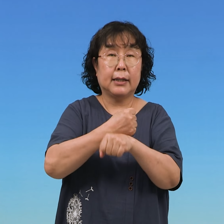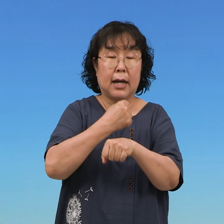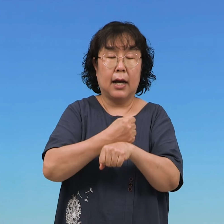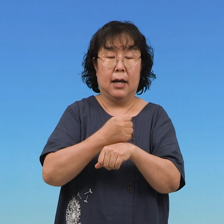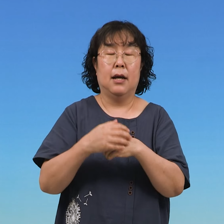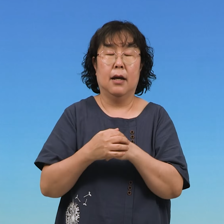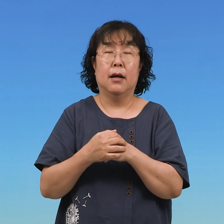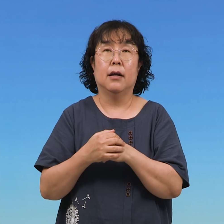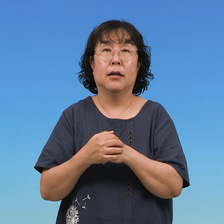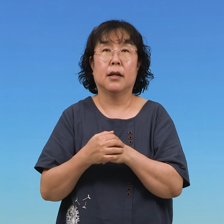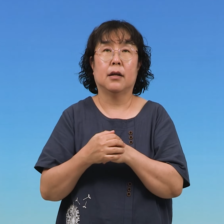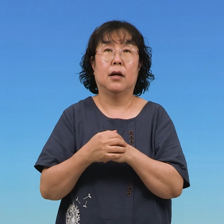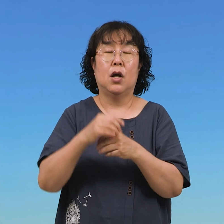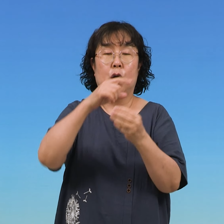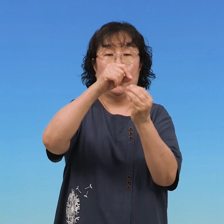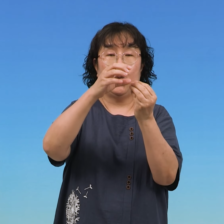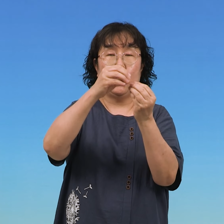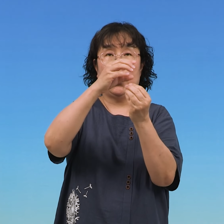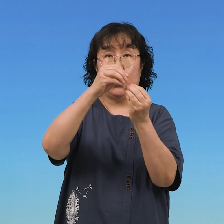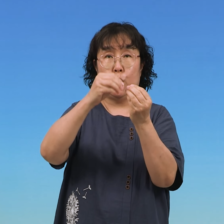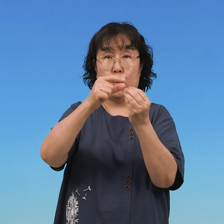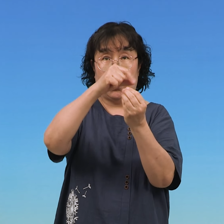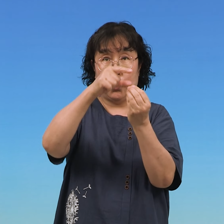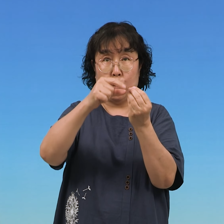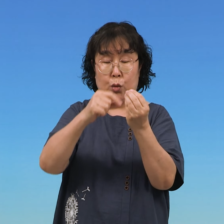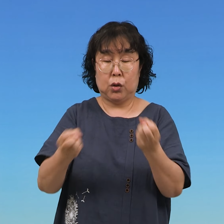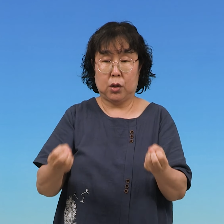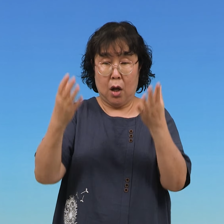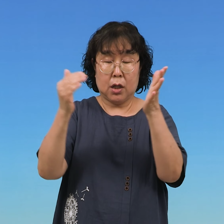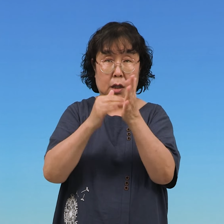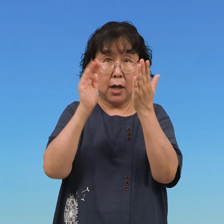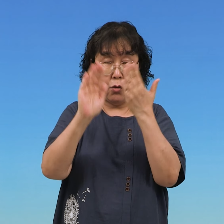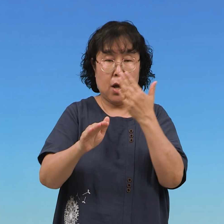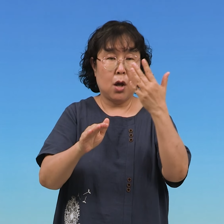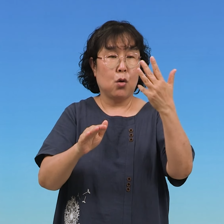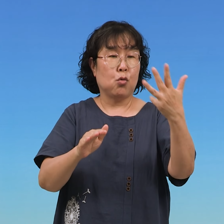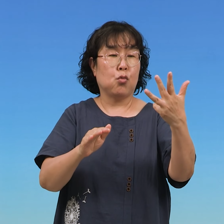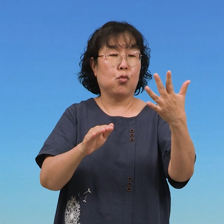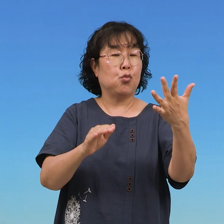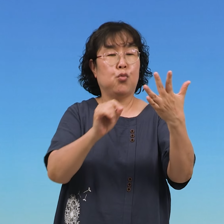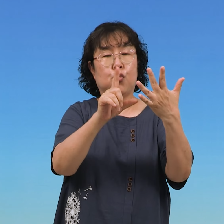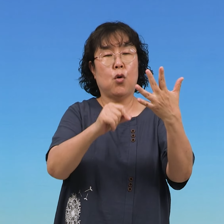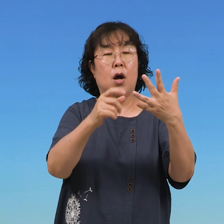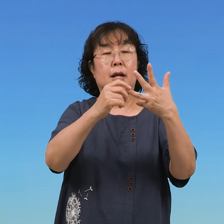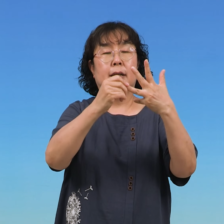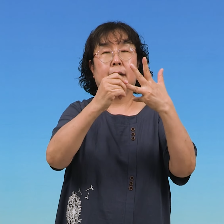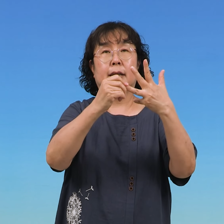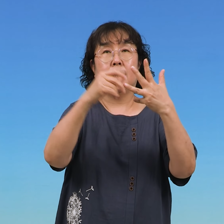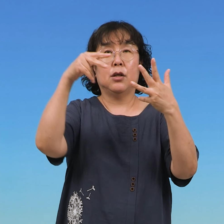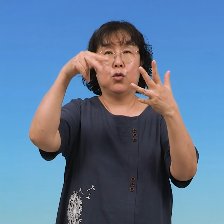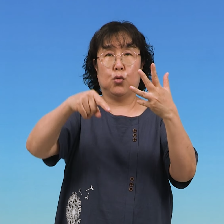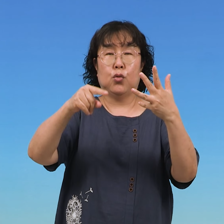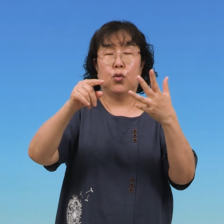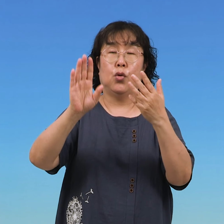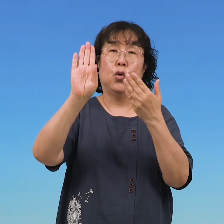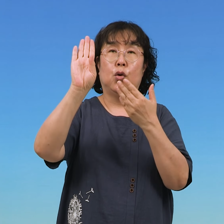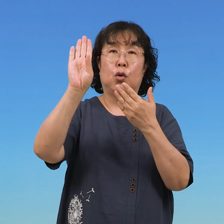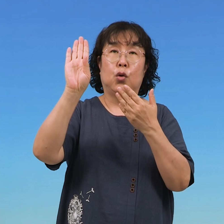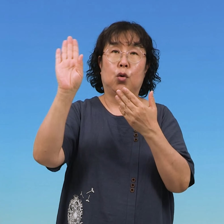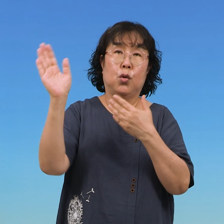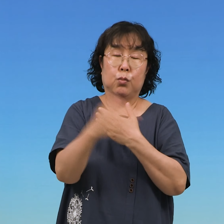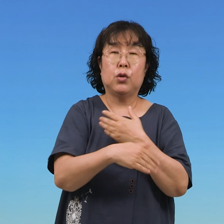또 숫자가 뚝 떨어질 거니까 추석이 지나고 나면 9월 셋째 주부터 10월 11월 말까지 2달 반